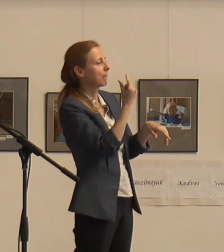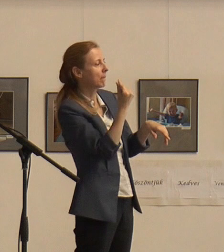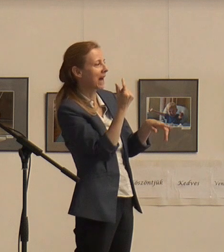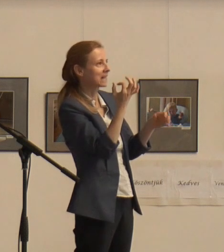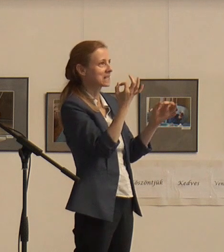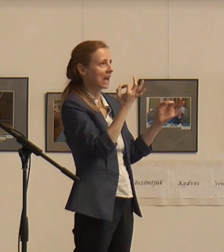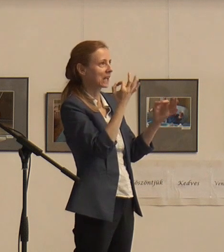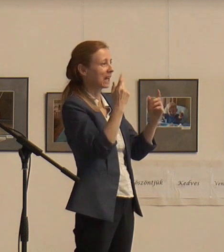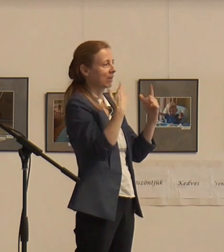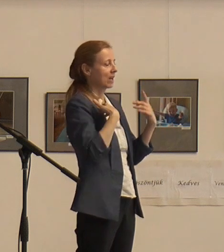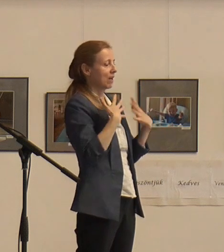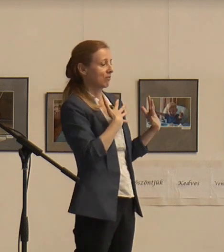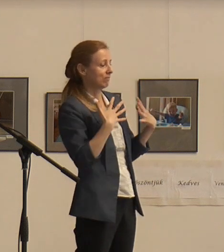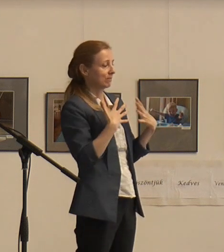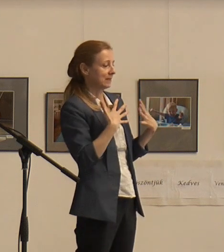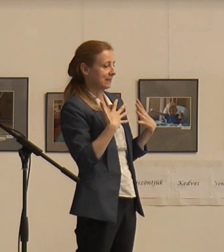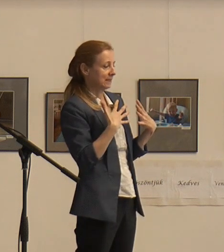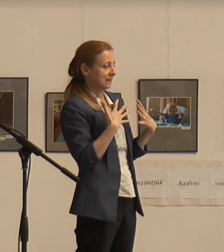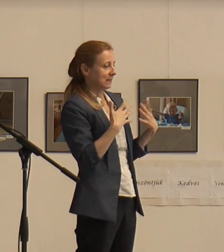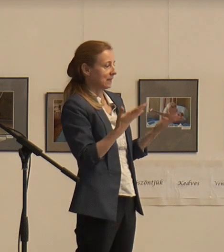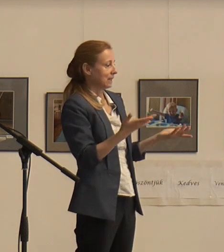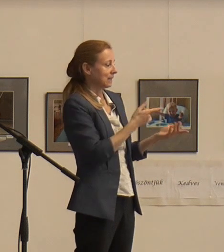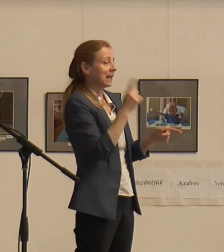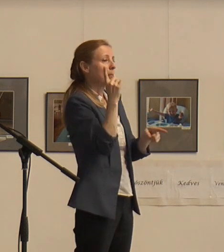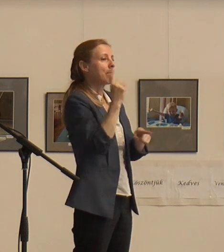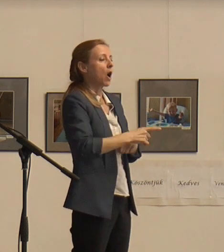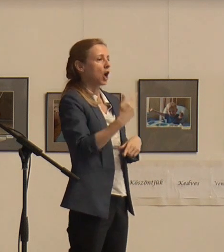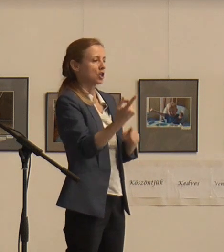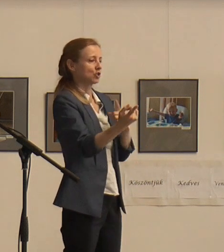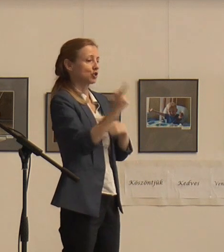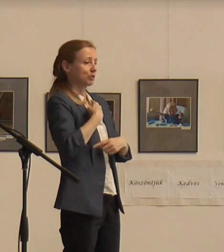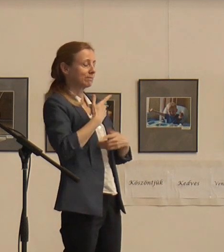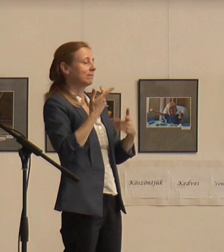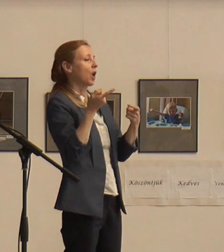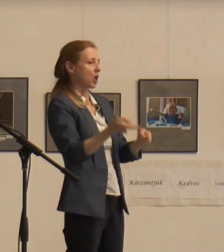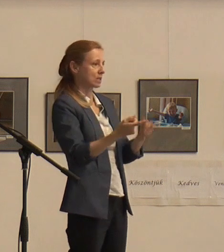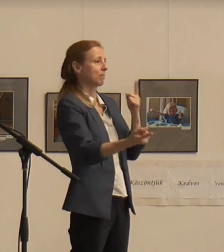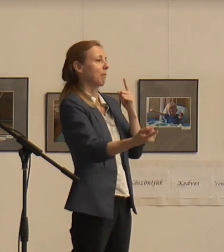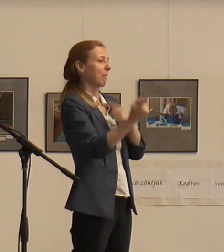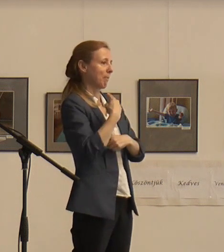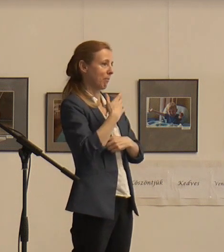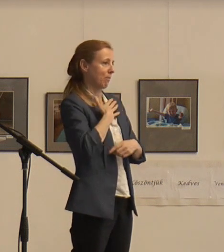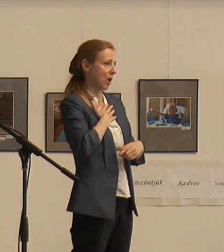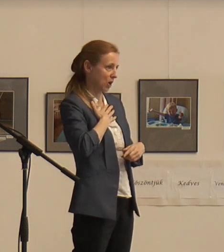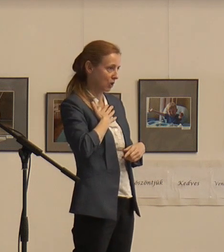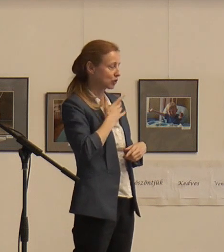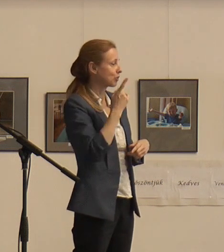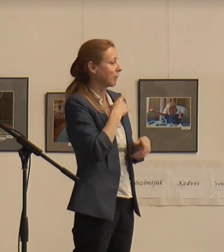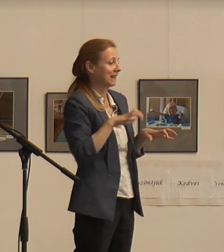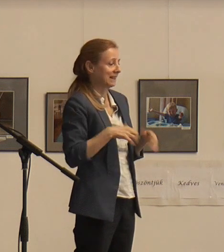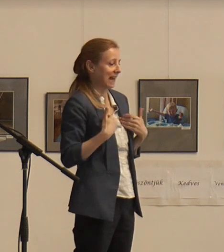Mondtam, de hát a parancs, az parancs, mit